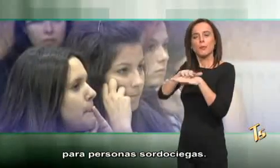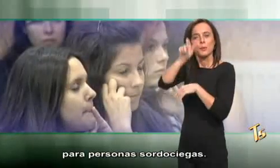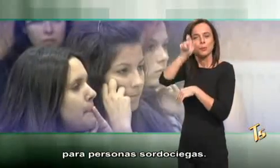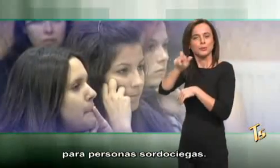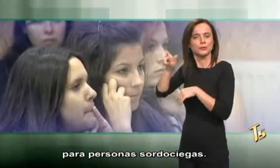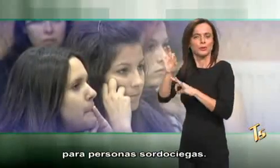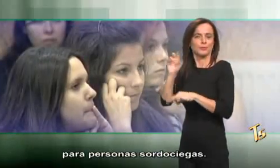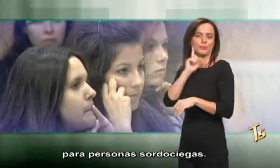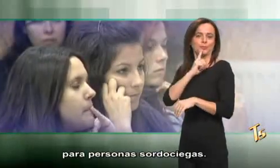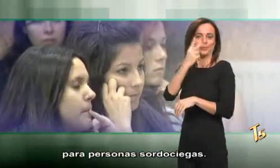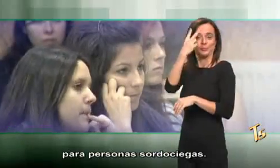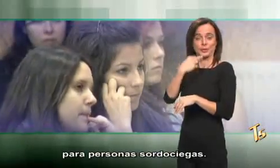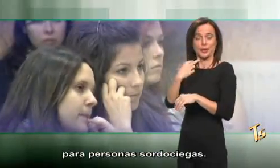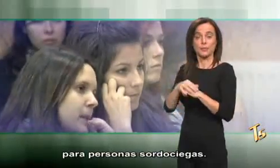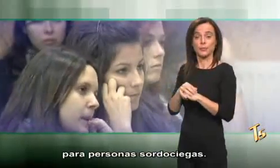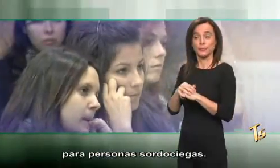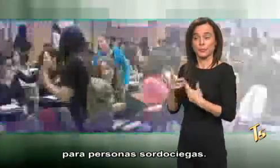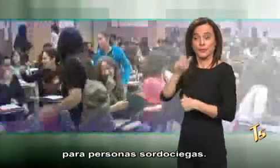sordociegas.